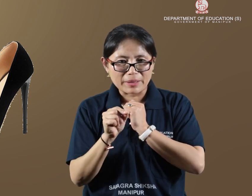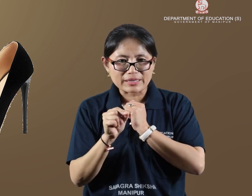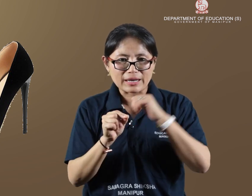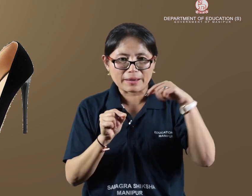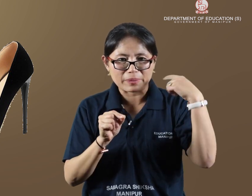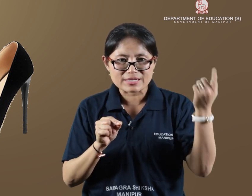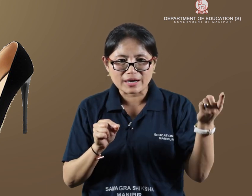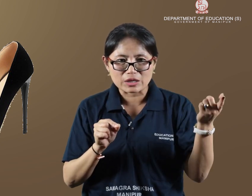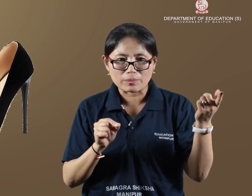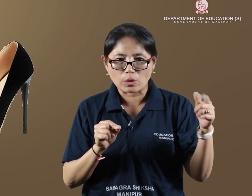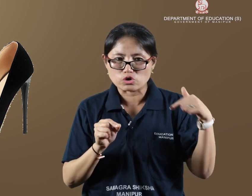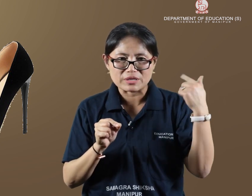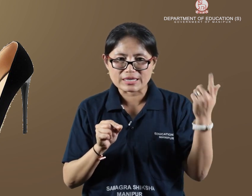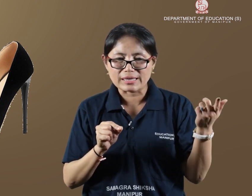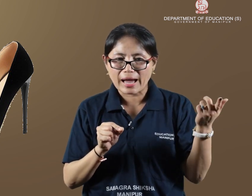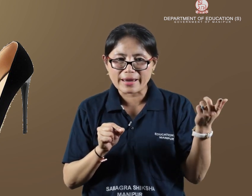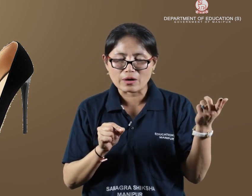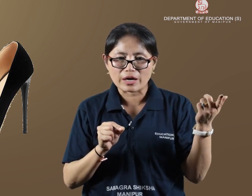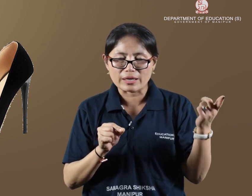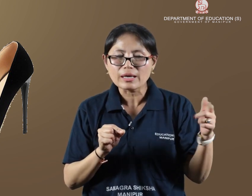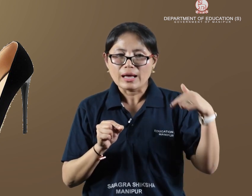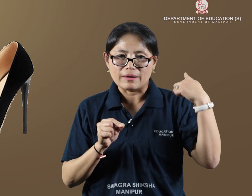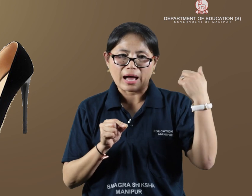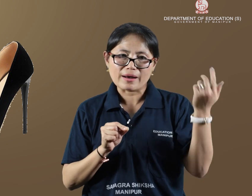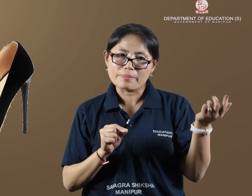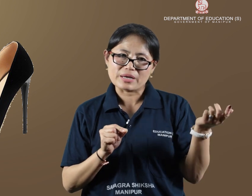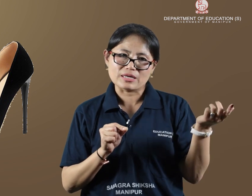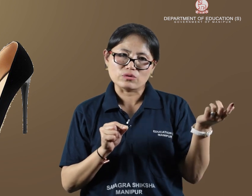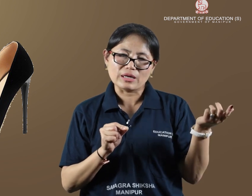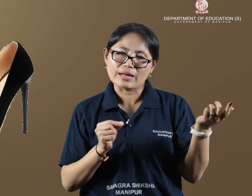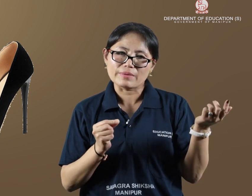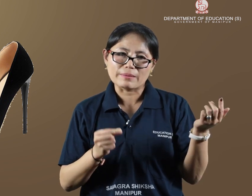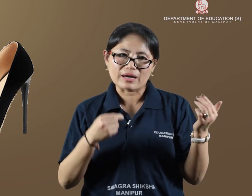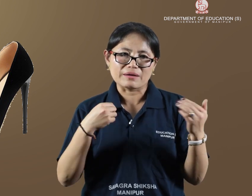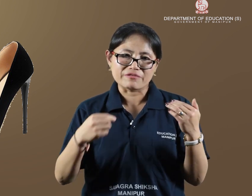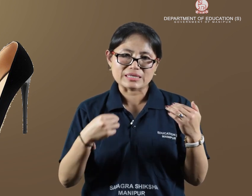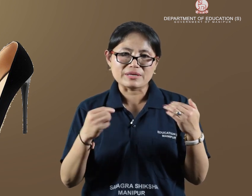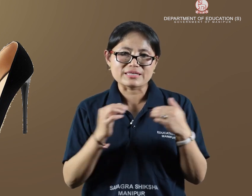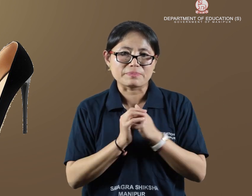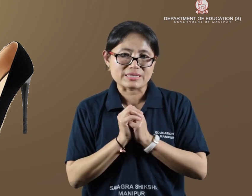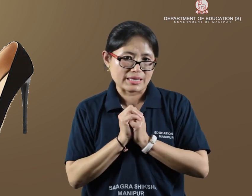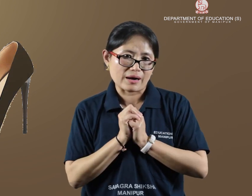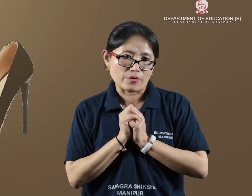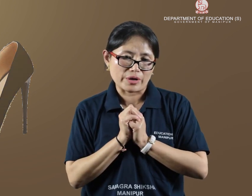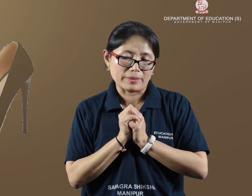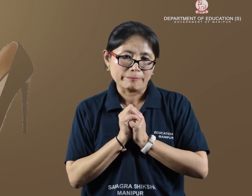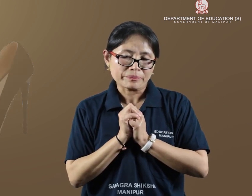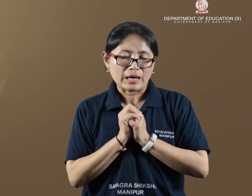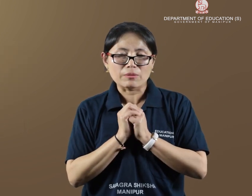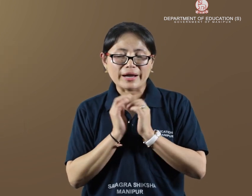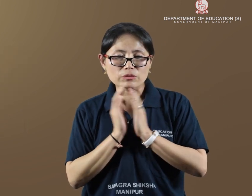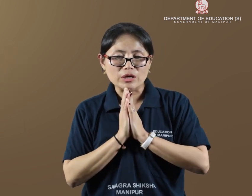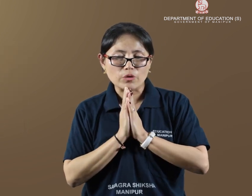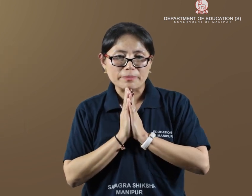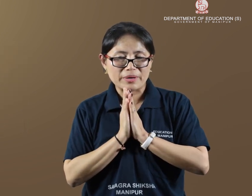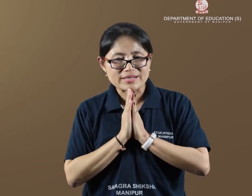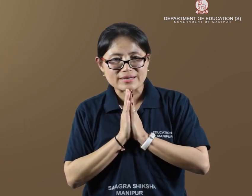ta di high pressure ka do ba automatically higher oi rani and higher pressure do na le rani na ma comfortably chat pa se ya ro ba adu mind to na koi na pressure